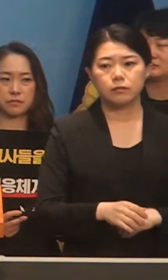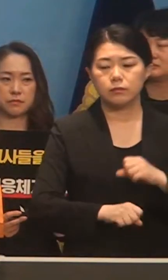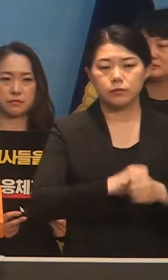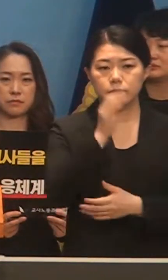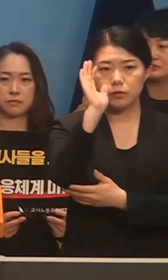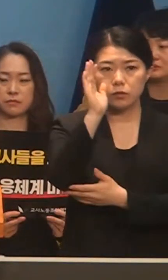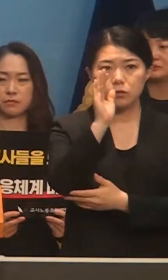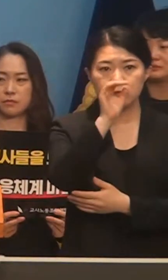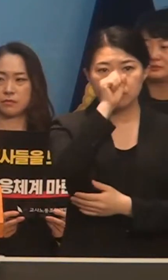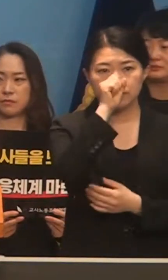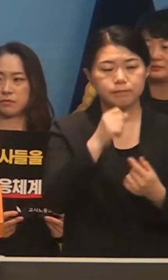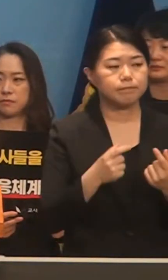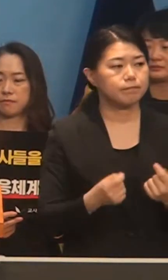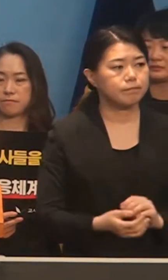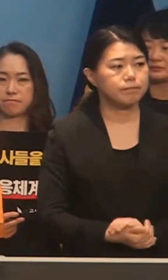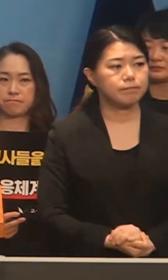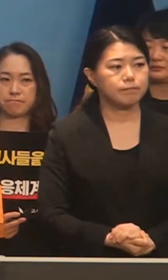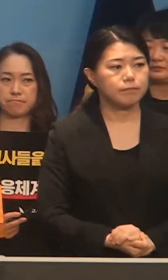한 분까지 하시면 좋겠습니다.